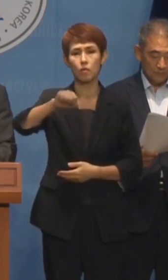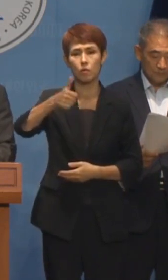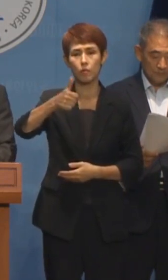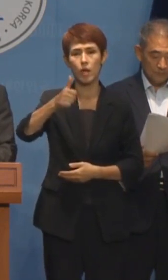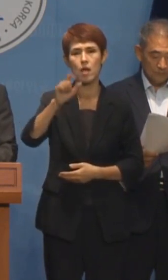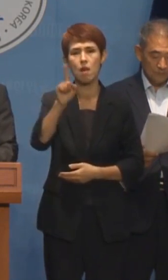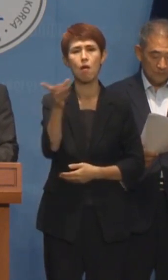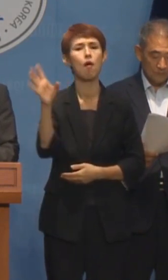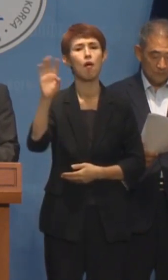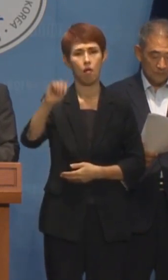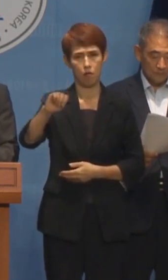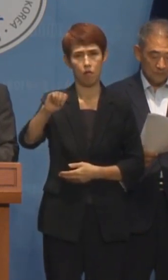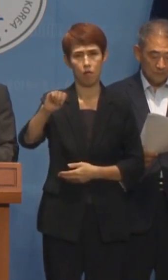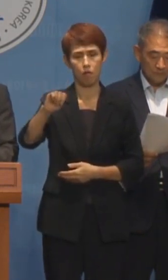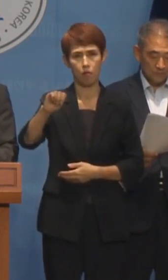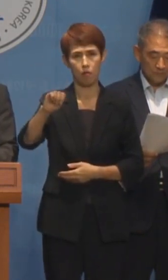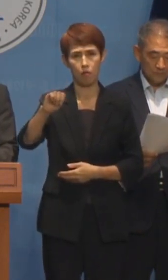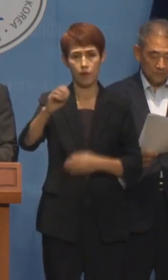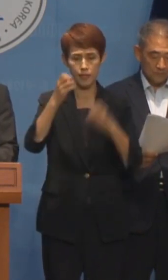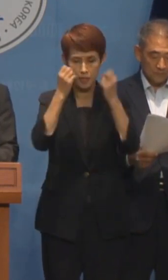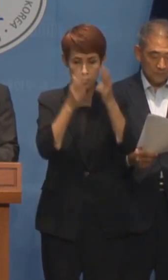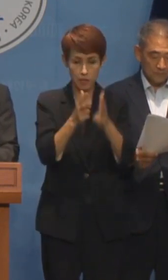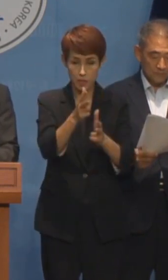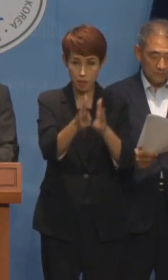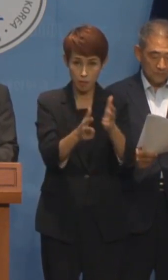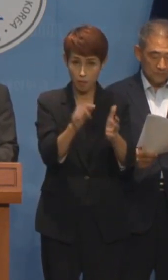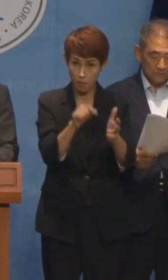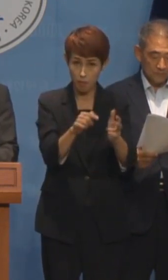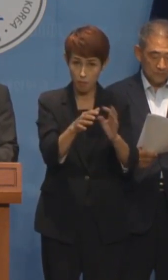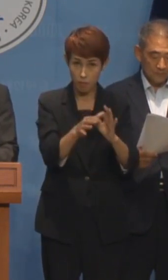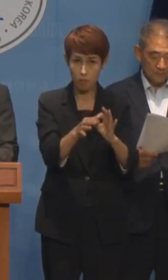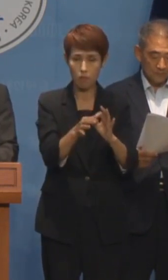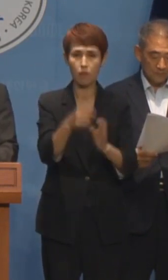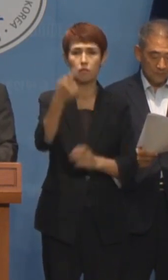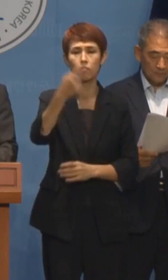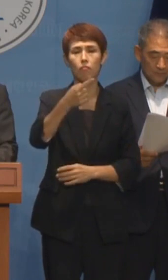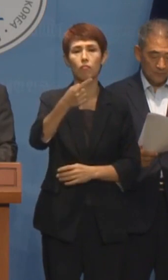4,501억 원이고 신규 사업만